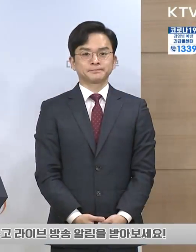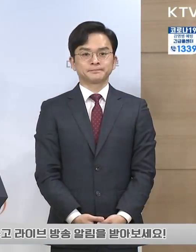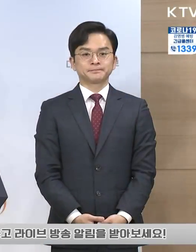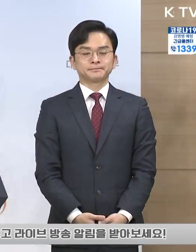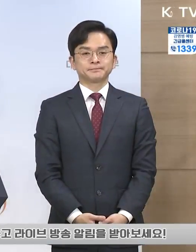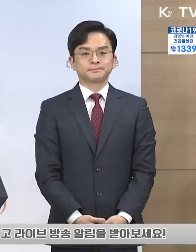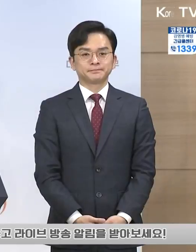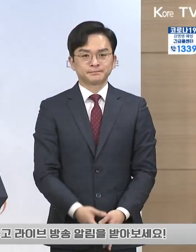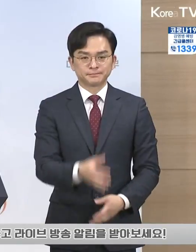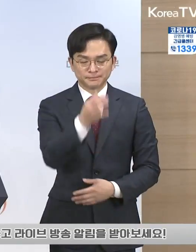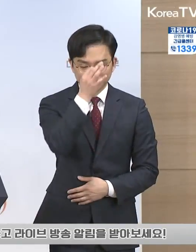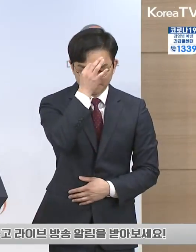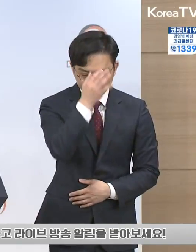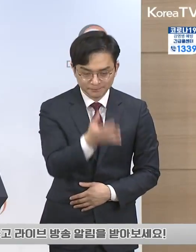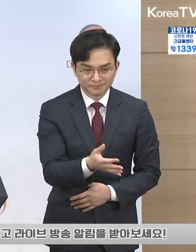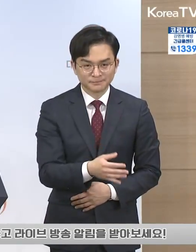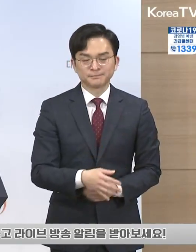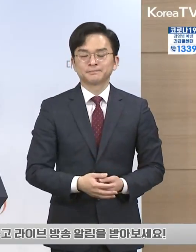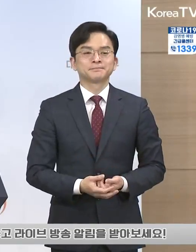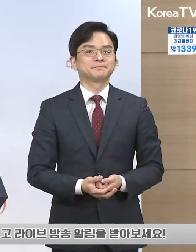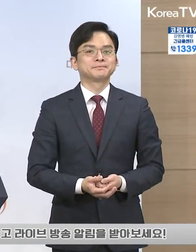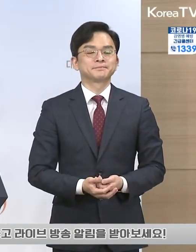예, 죄송합니다.